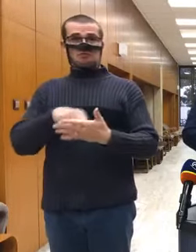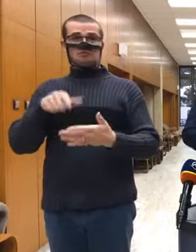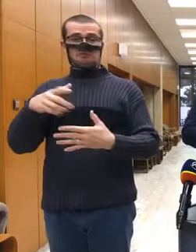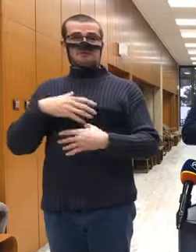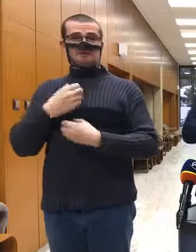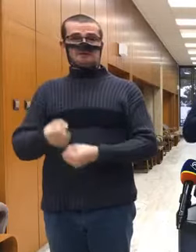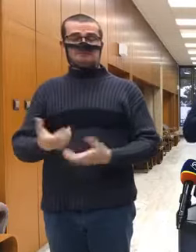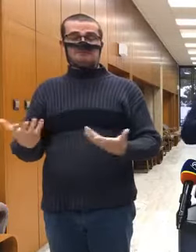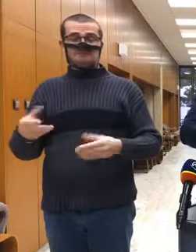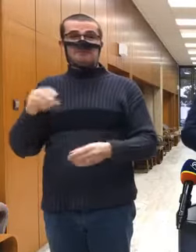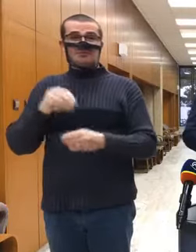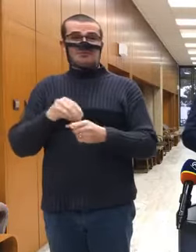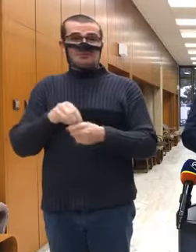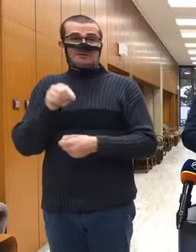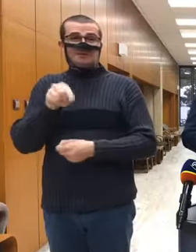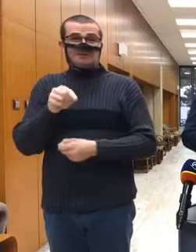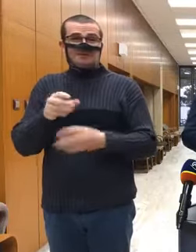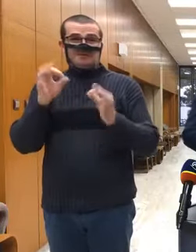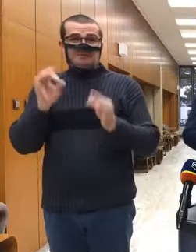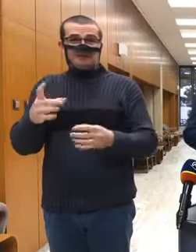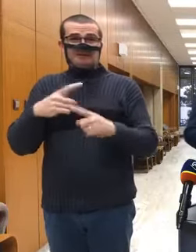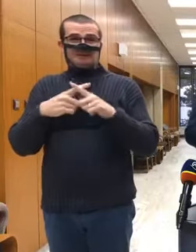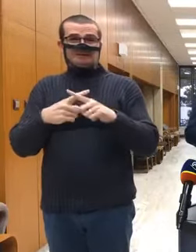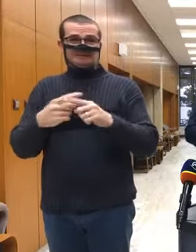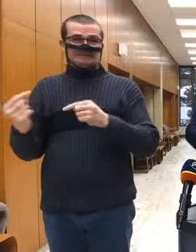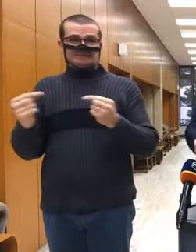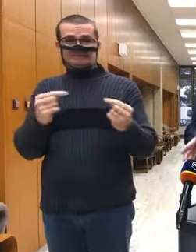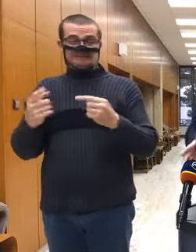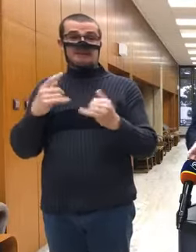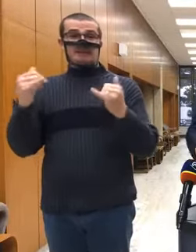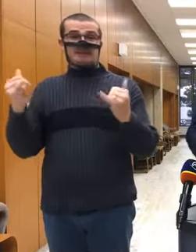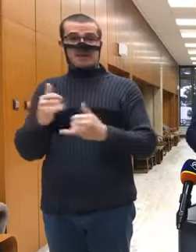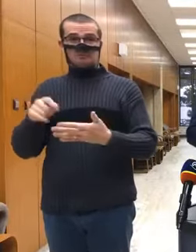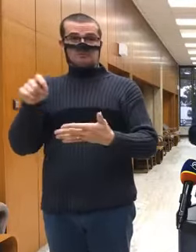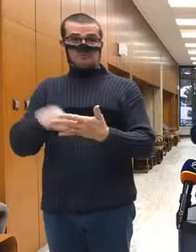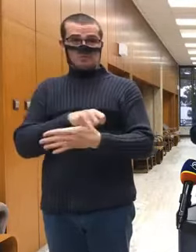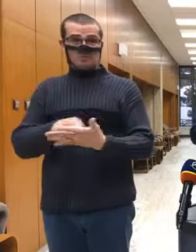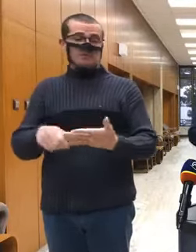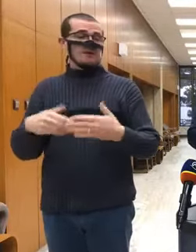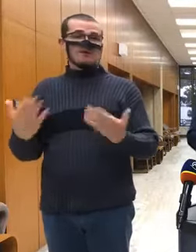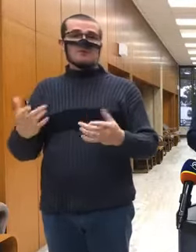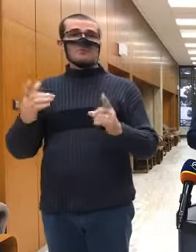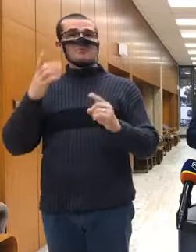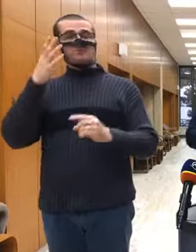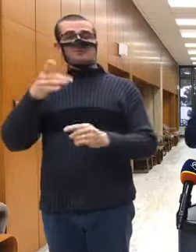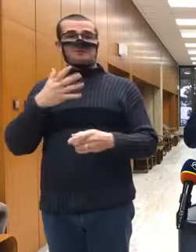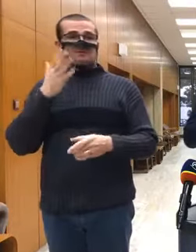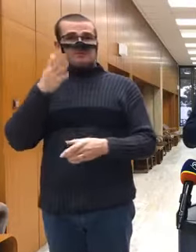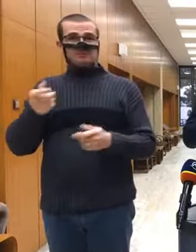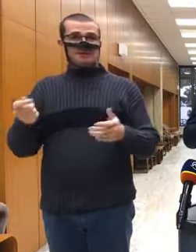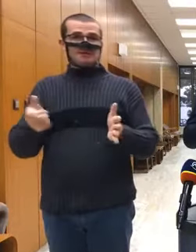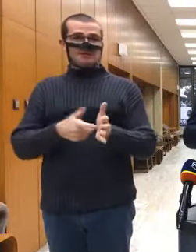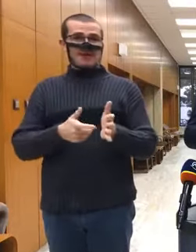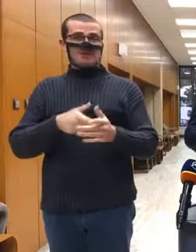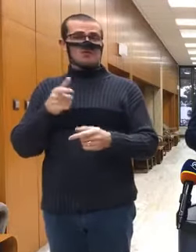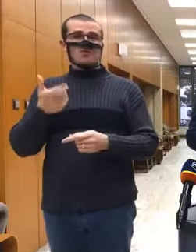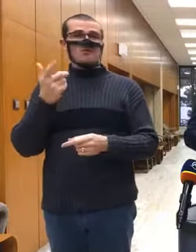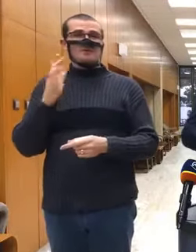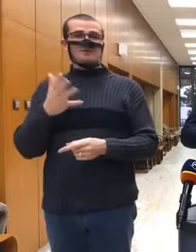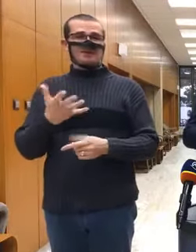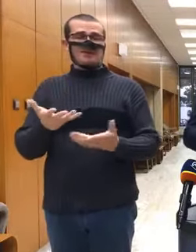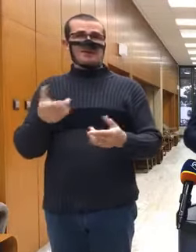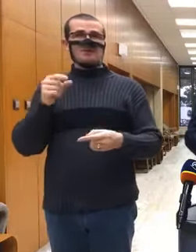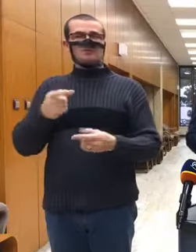No o tom je práve ten spor, že či to naozaj ruší, či naozaj nebudú mať nárok. Hovorím vám, že nie je to,